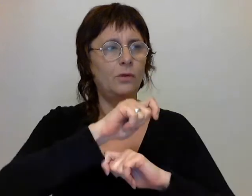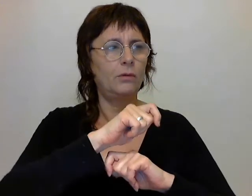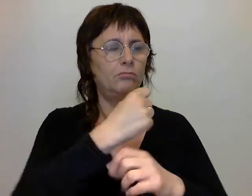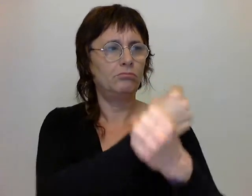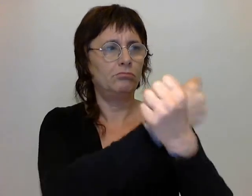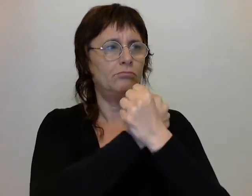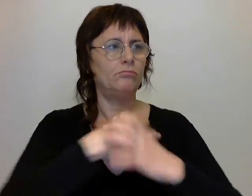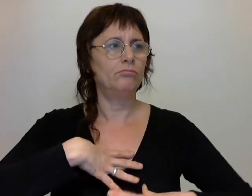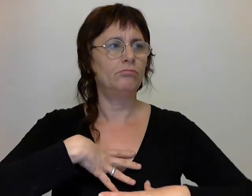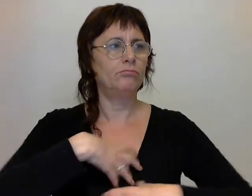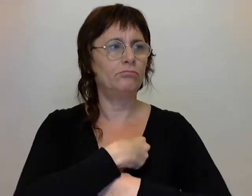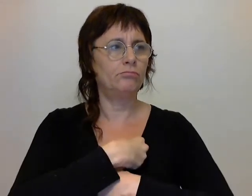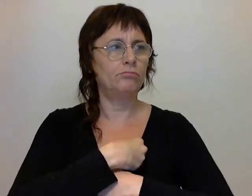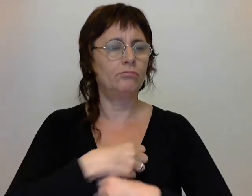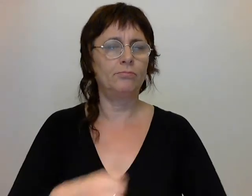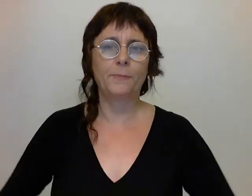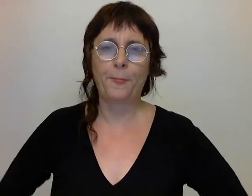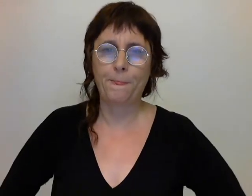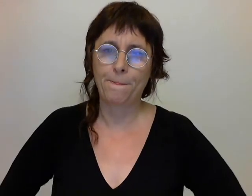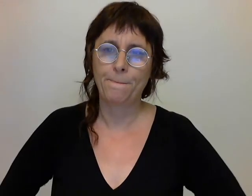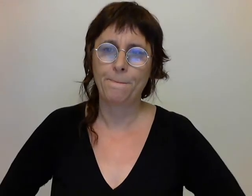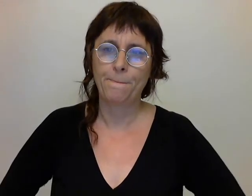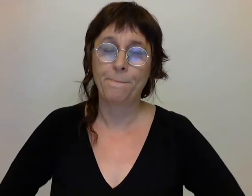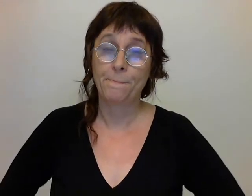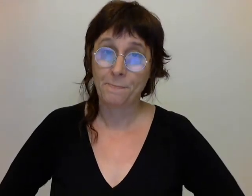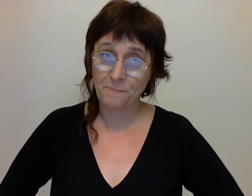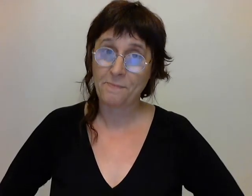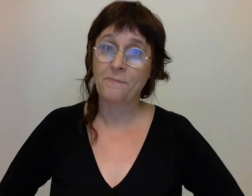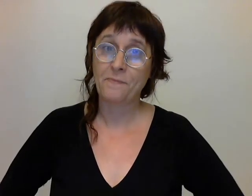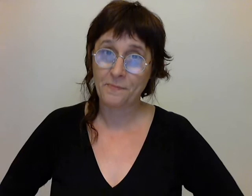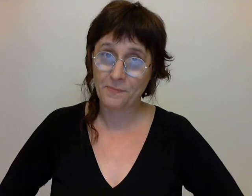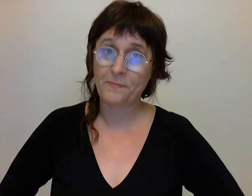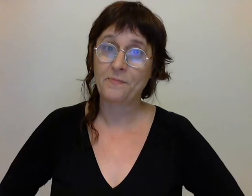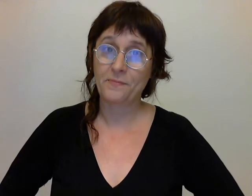¿Cómo se llama? Luis Simo. S-I-M-O.